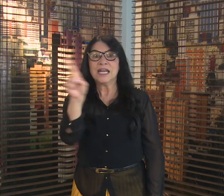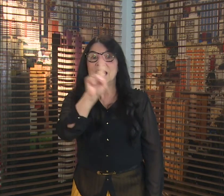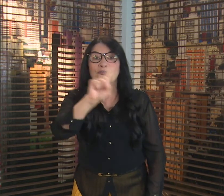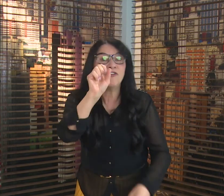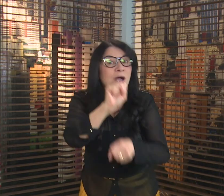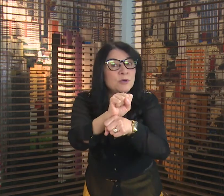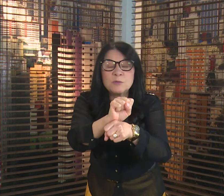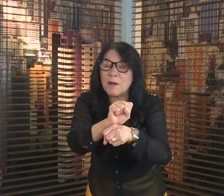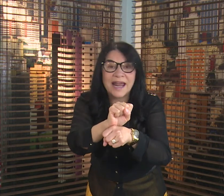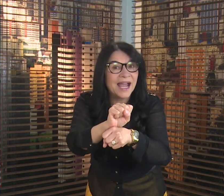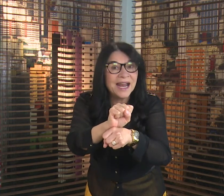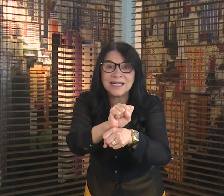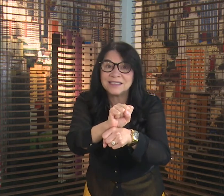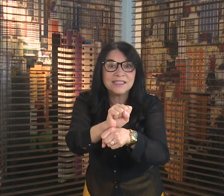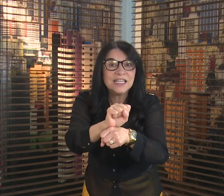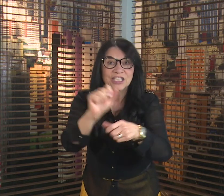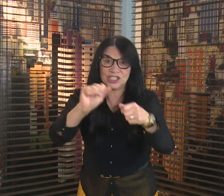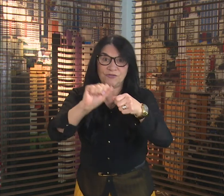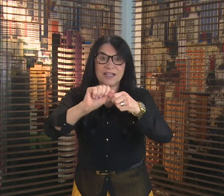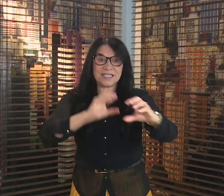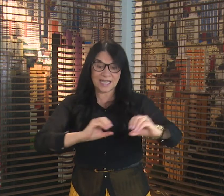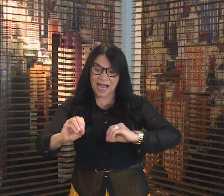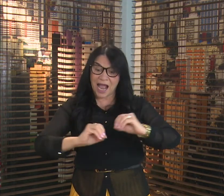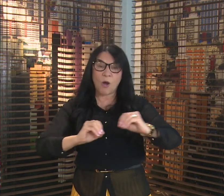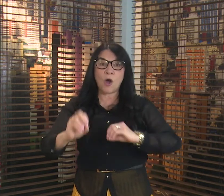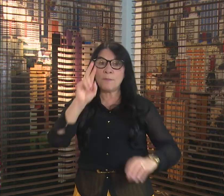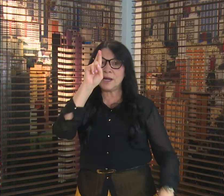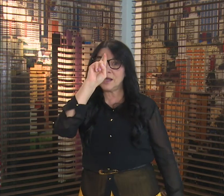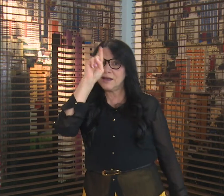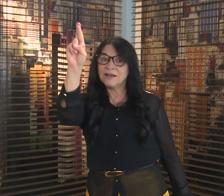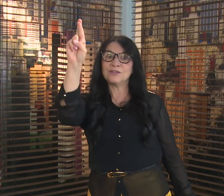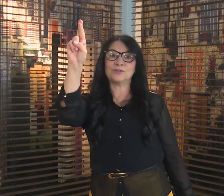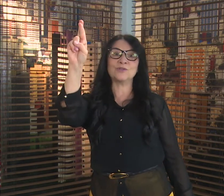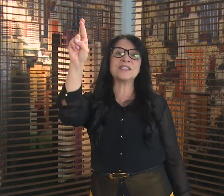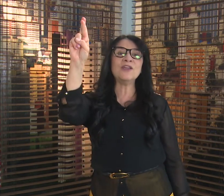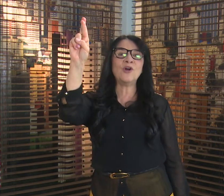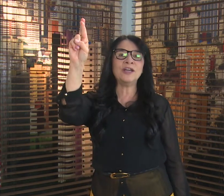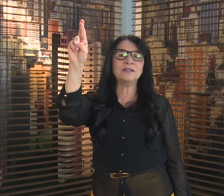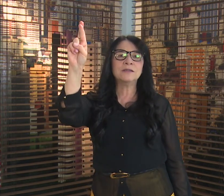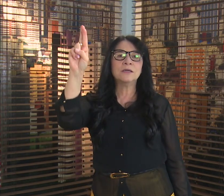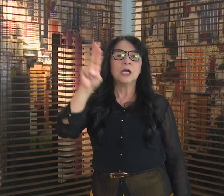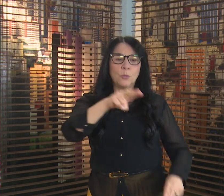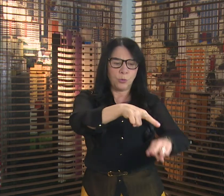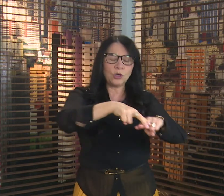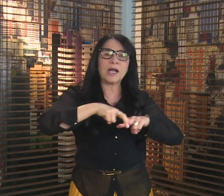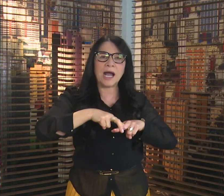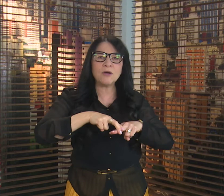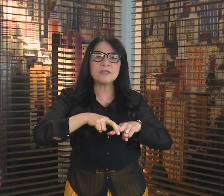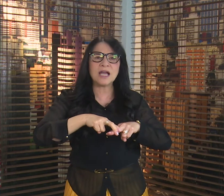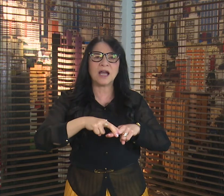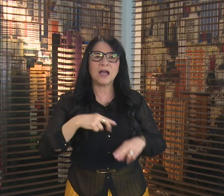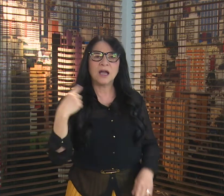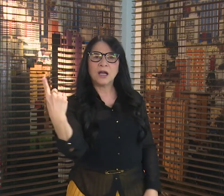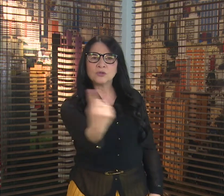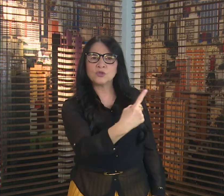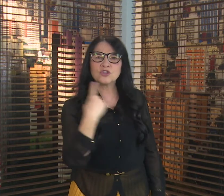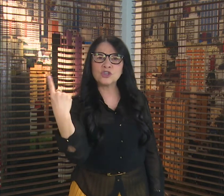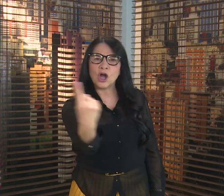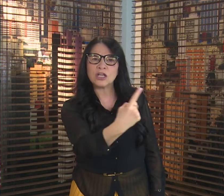Não vamos parar de fazer a obra do Senhor por causa dos